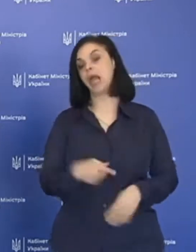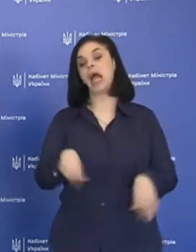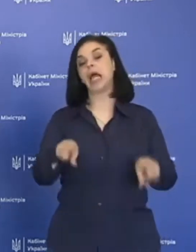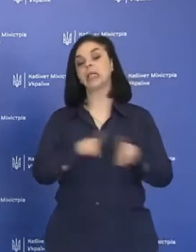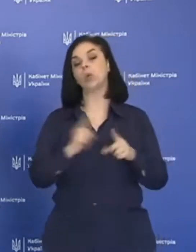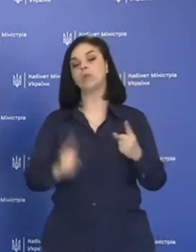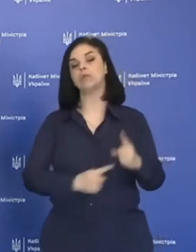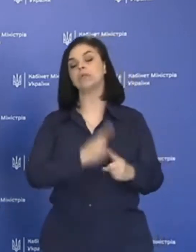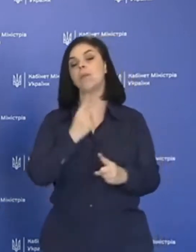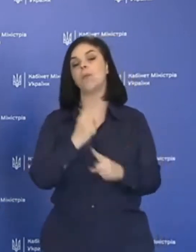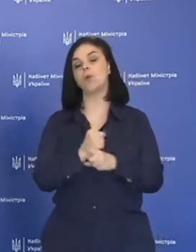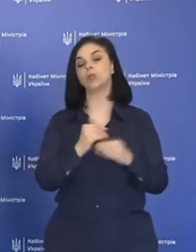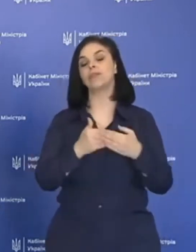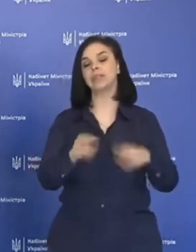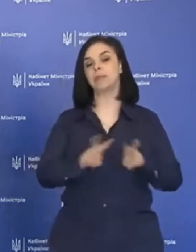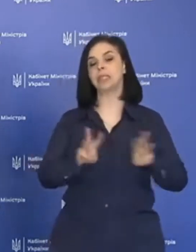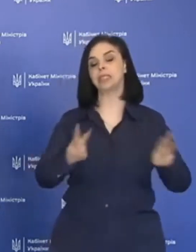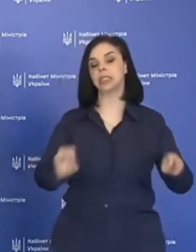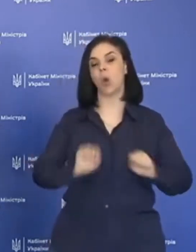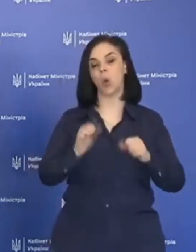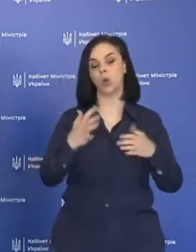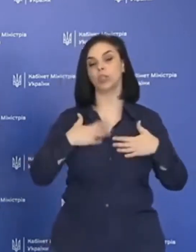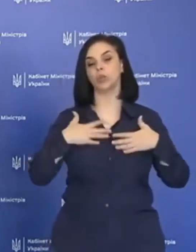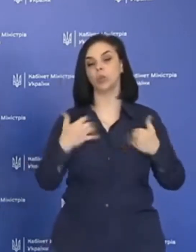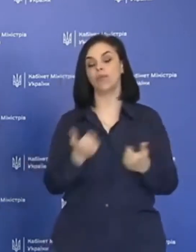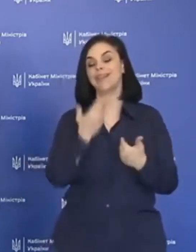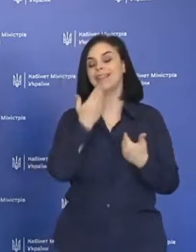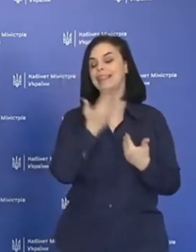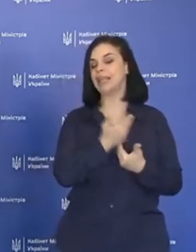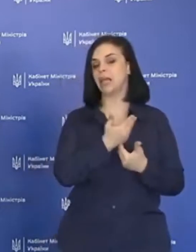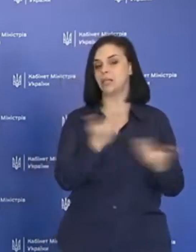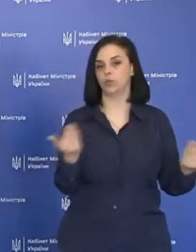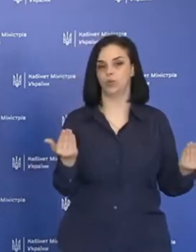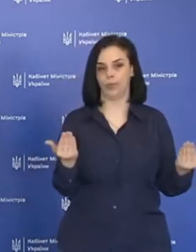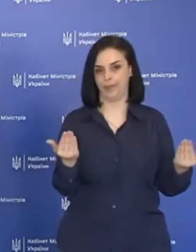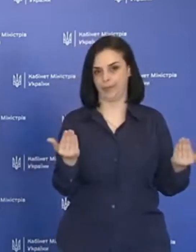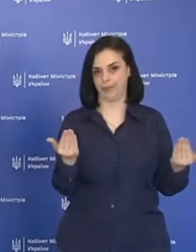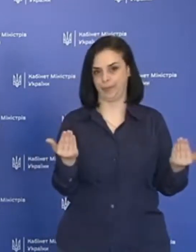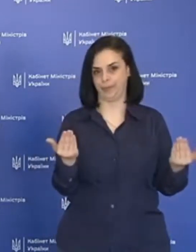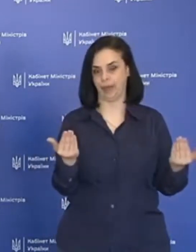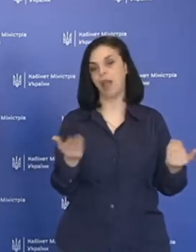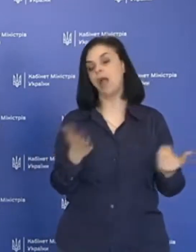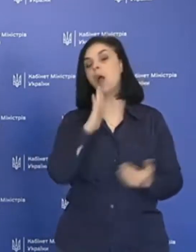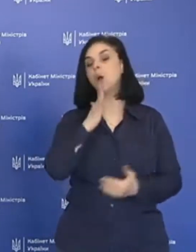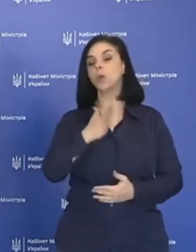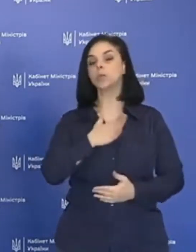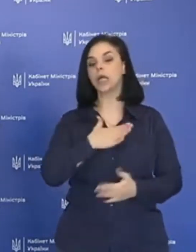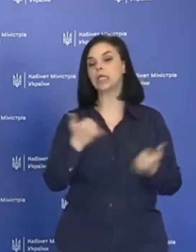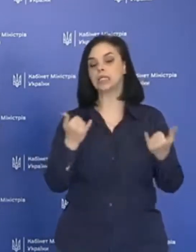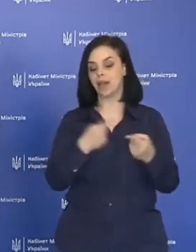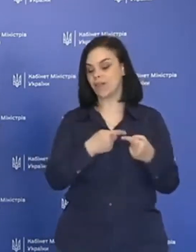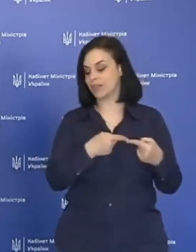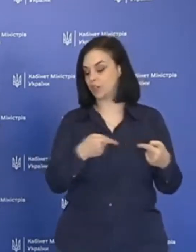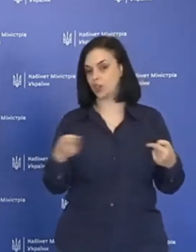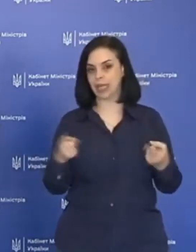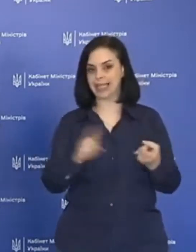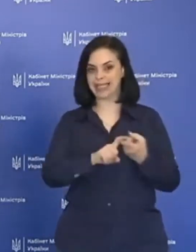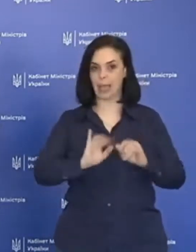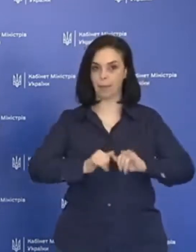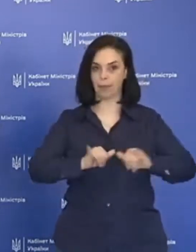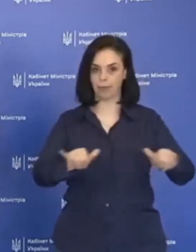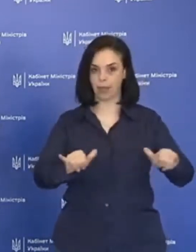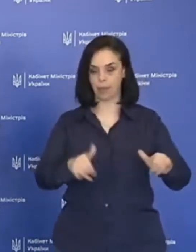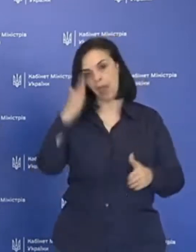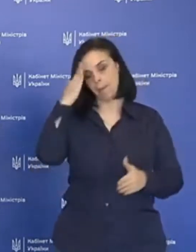Такої заборони від Міністерства охорони здоров'я не існує. В нас за весь час